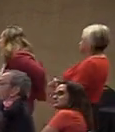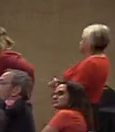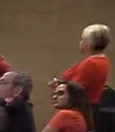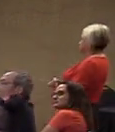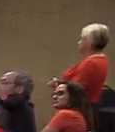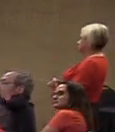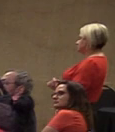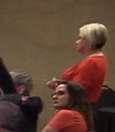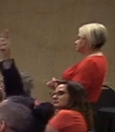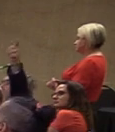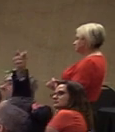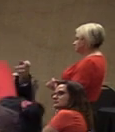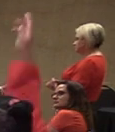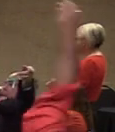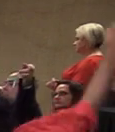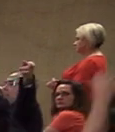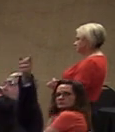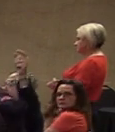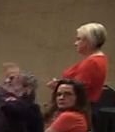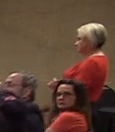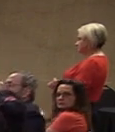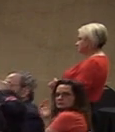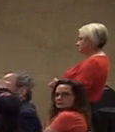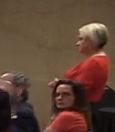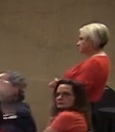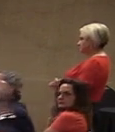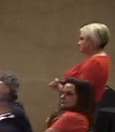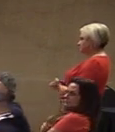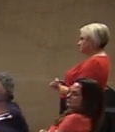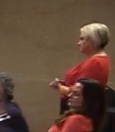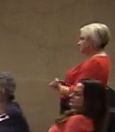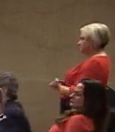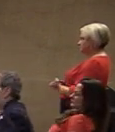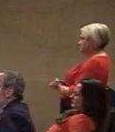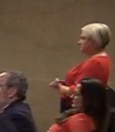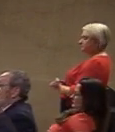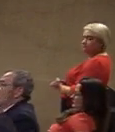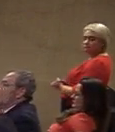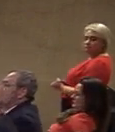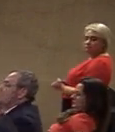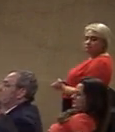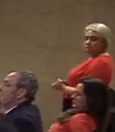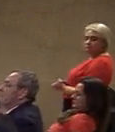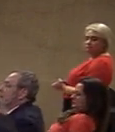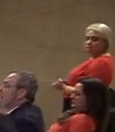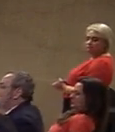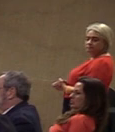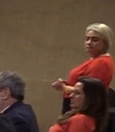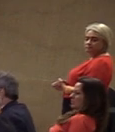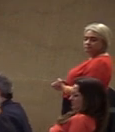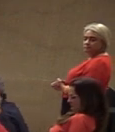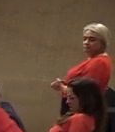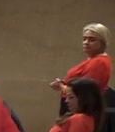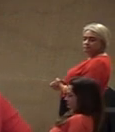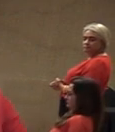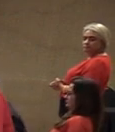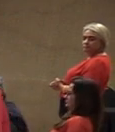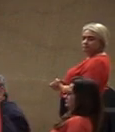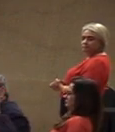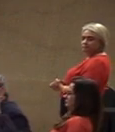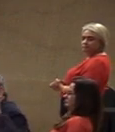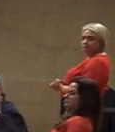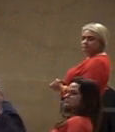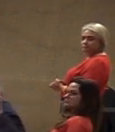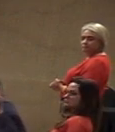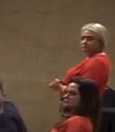Luiz, depois o William e o nosso Abidael, coordenador do setorial de segurança pública, do NAP de segurança pública, vai